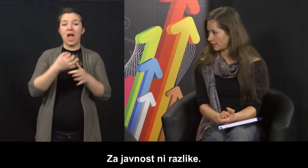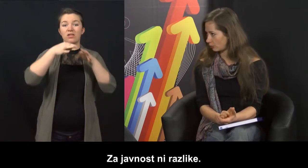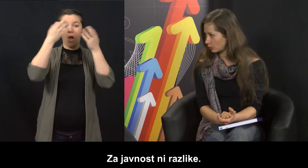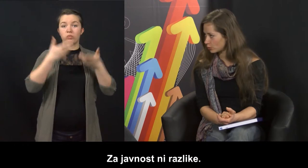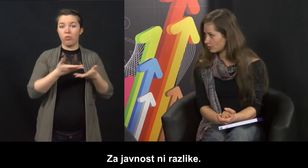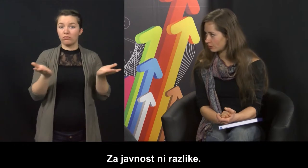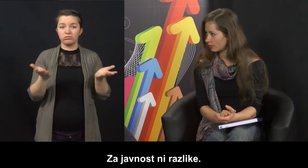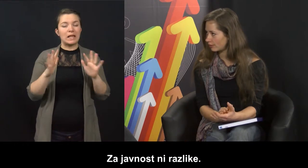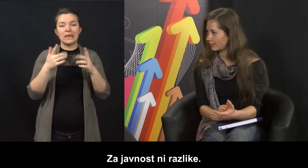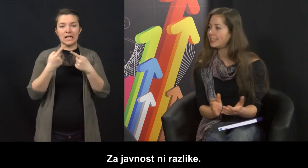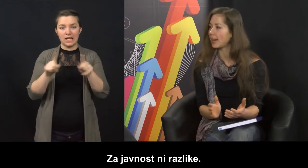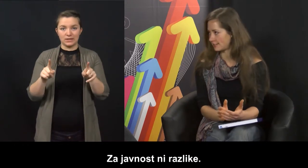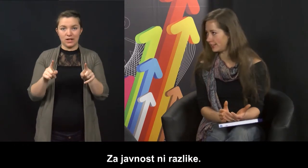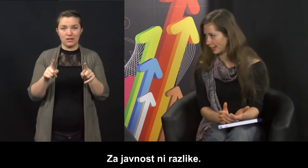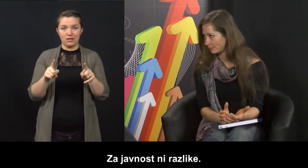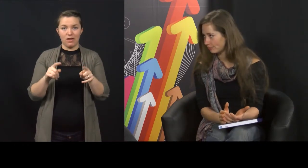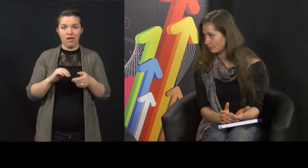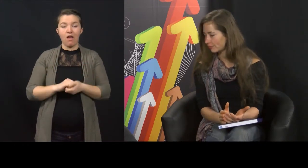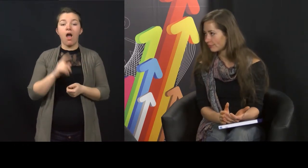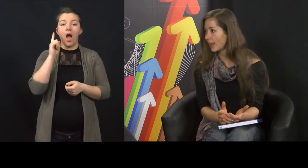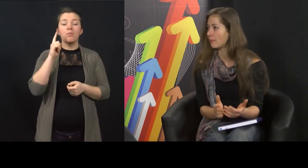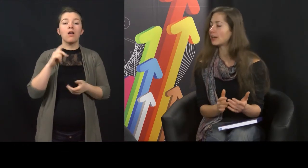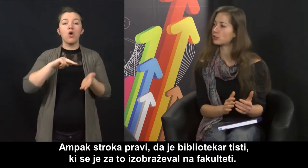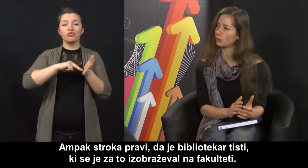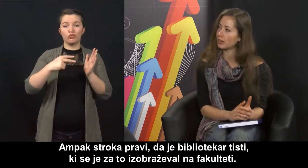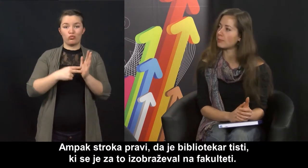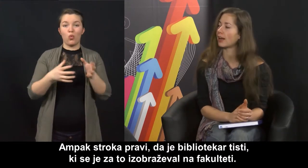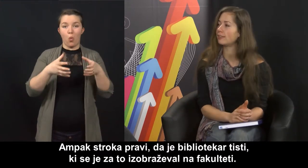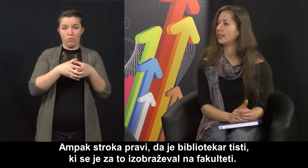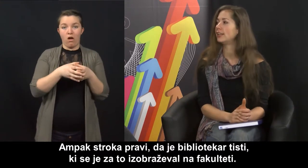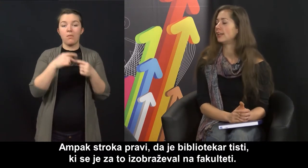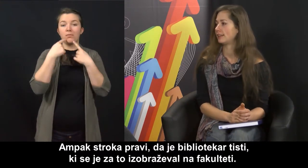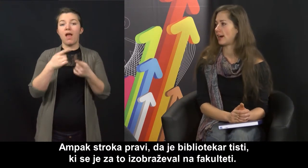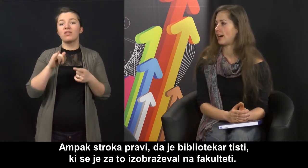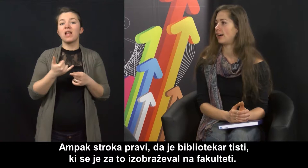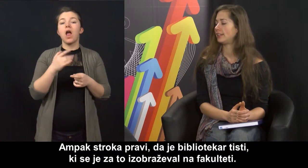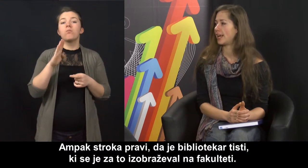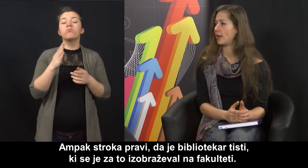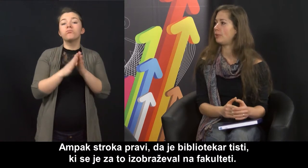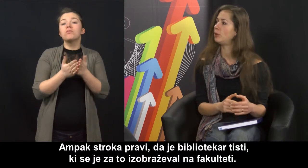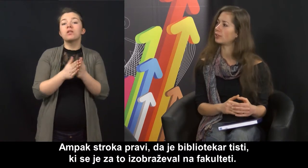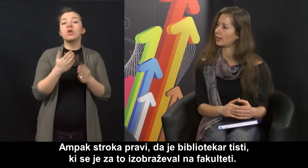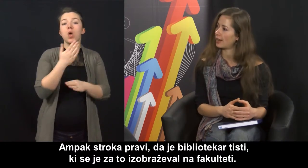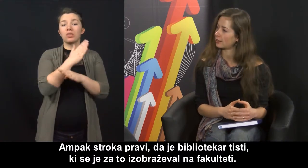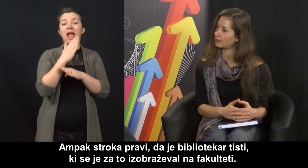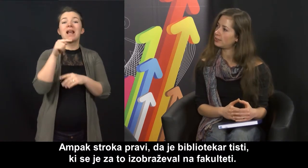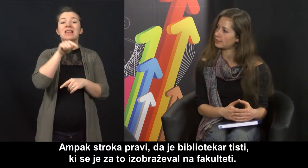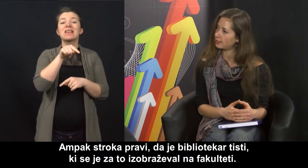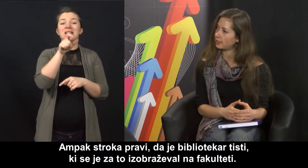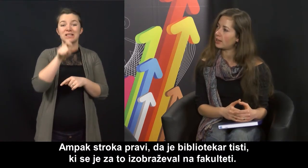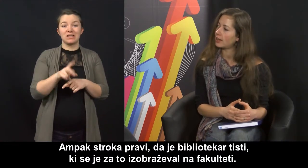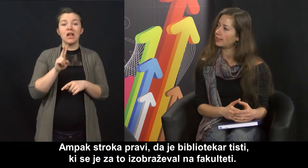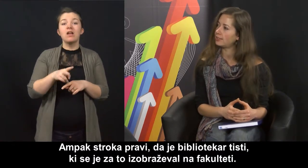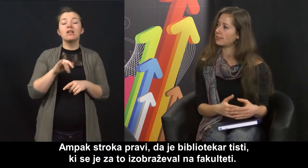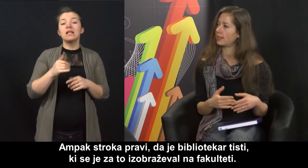Za javnost ni razlike, ampak stroka pravi, da je bibliotekar